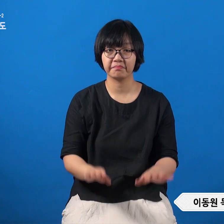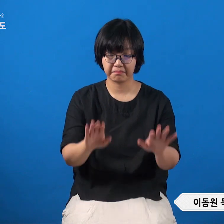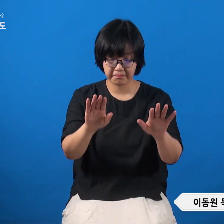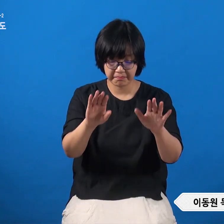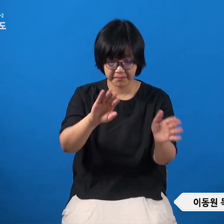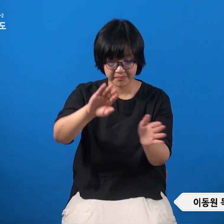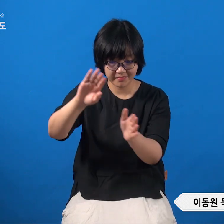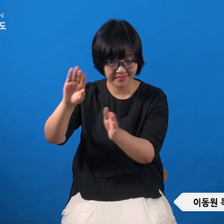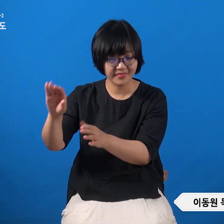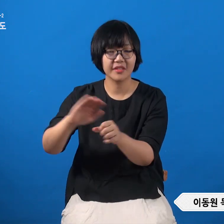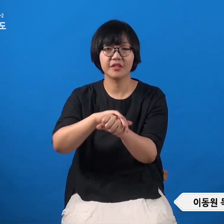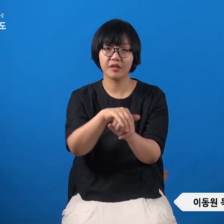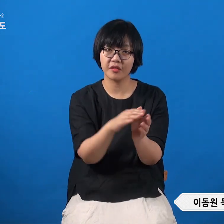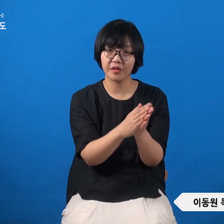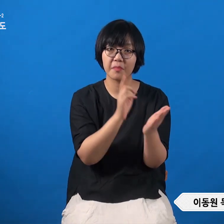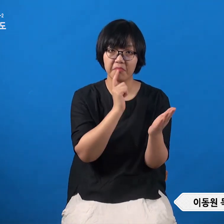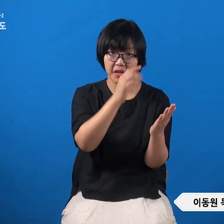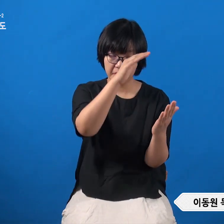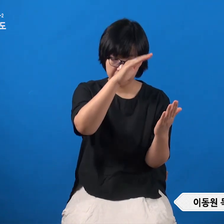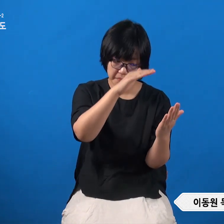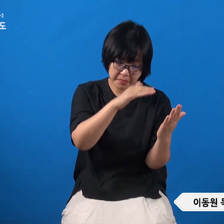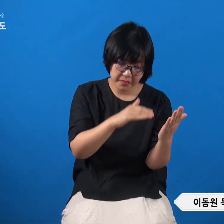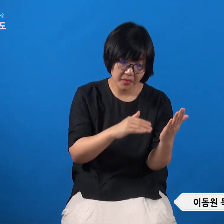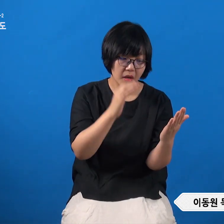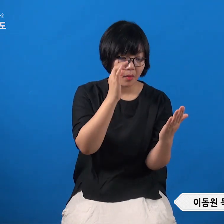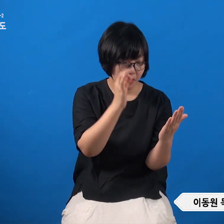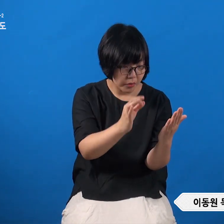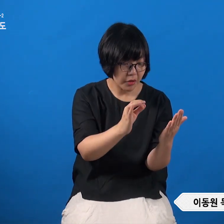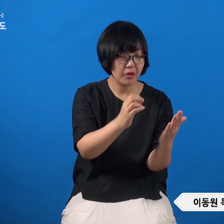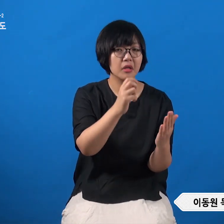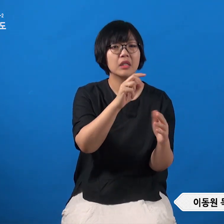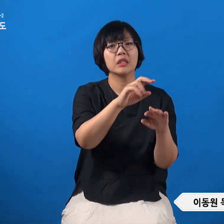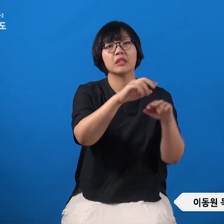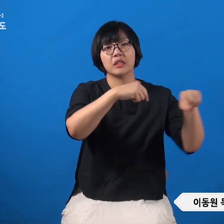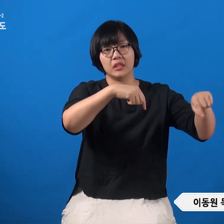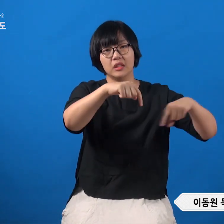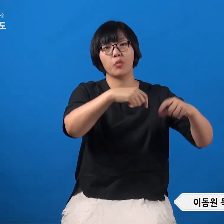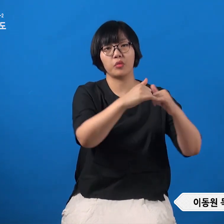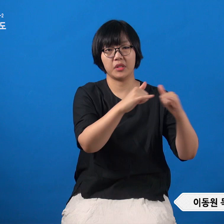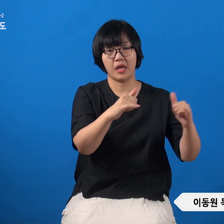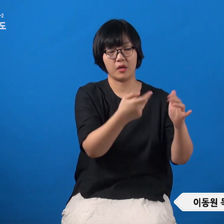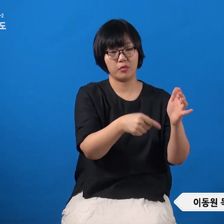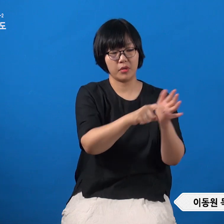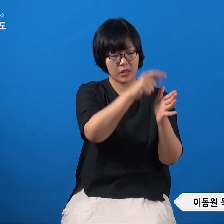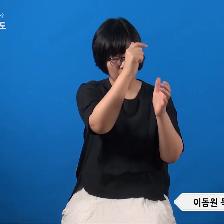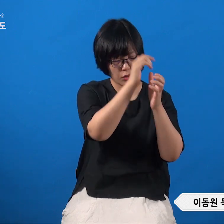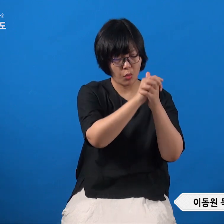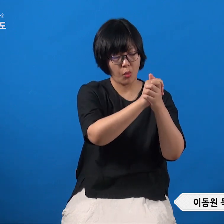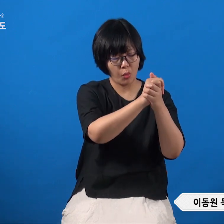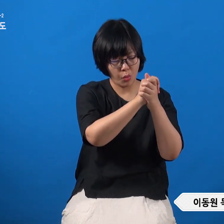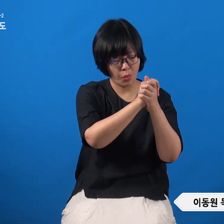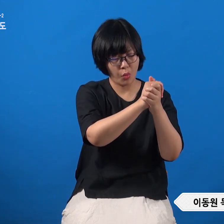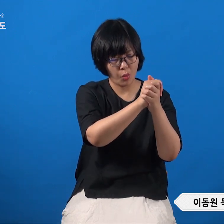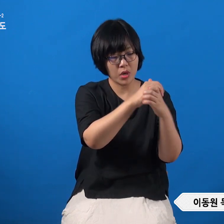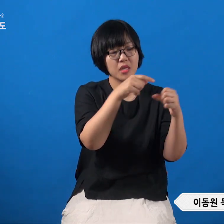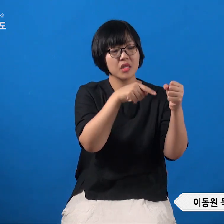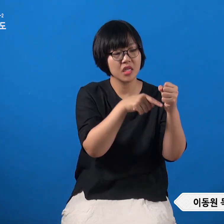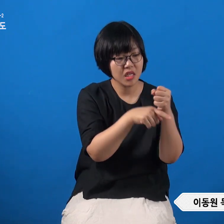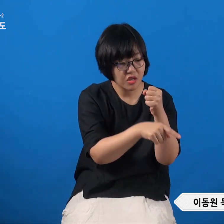다시 본론으로 돌아와서 우리가 지도자를 위해 기도해야 할 참된 이유는 무엇일까요? 그 이유